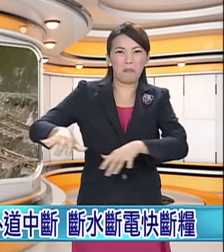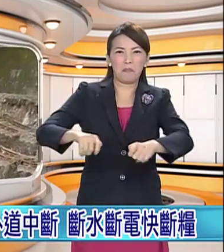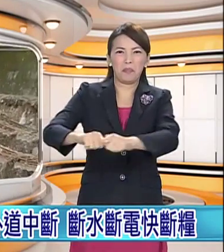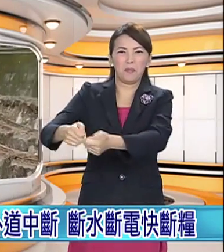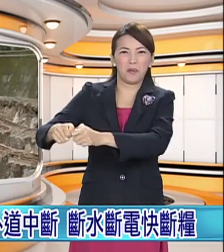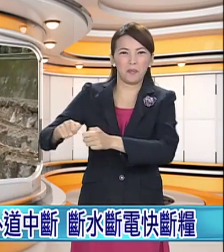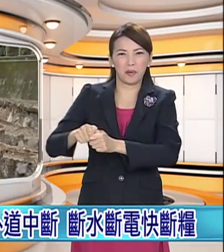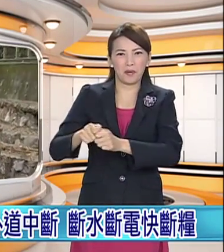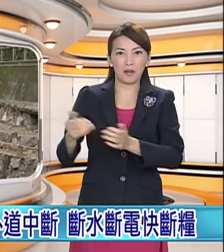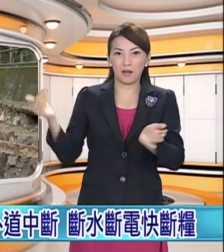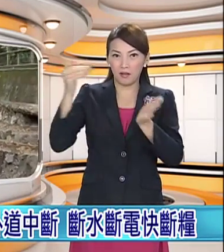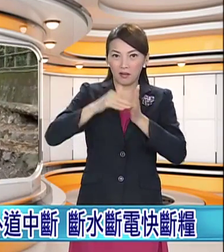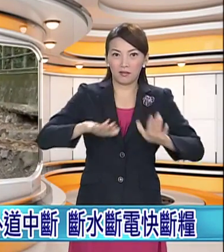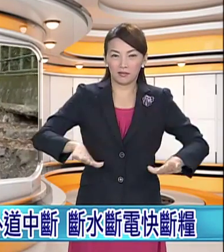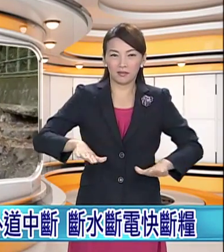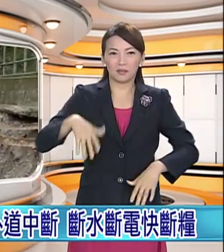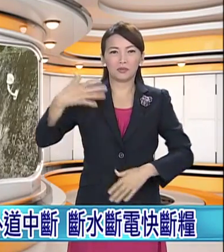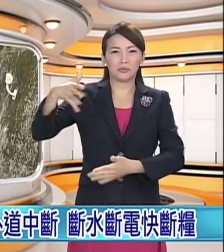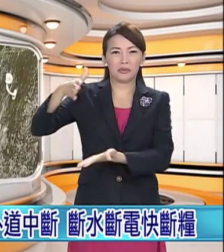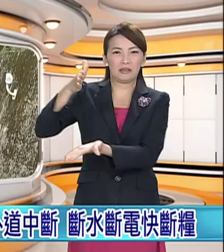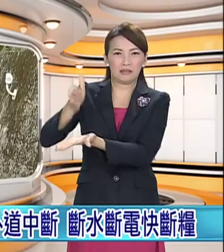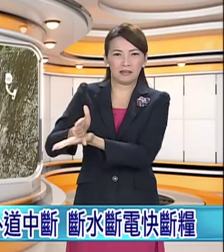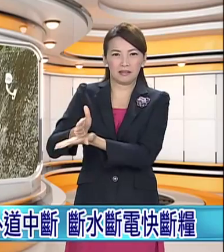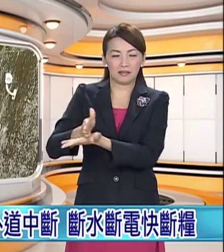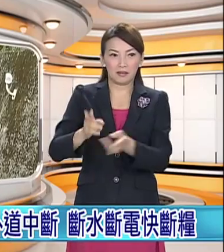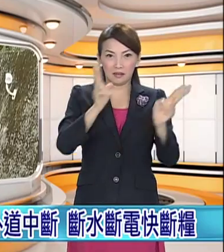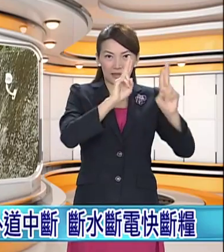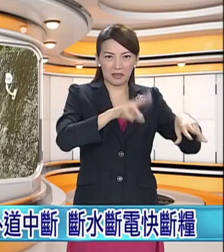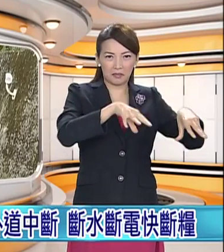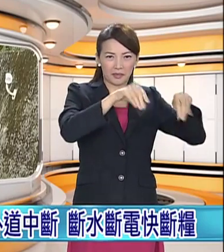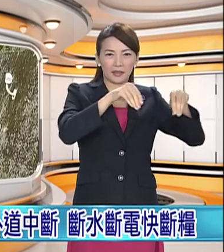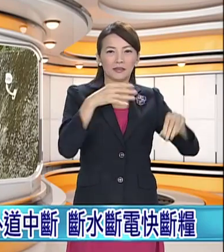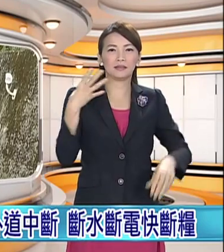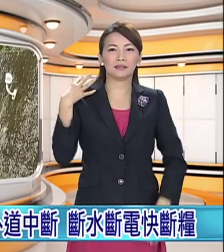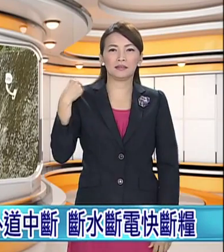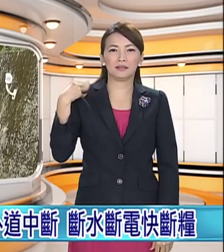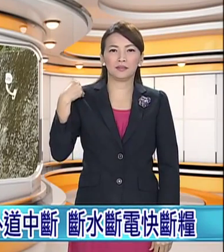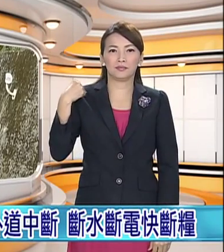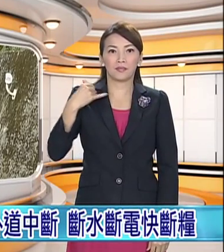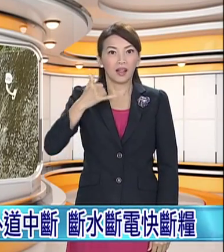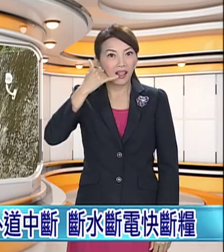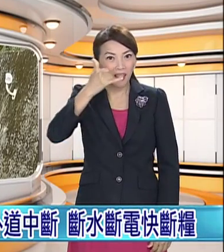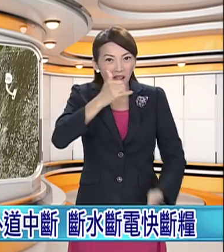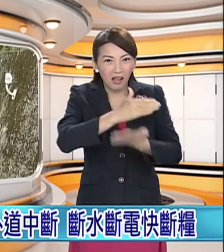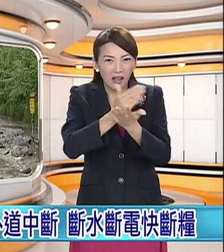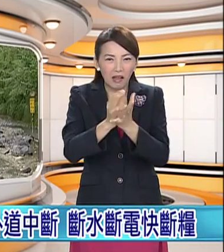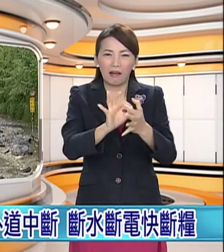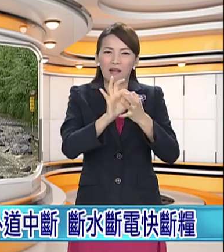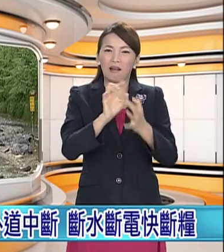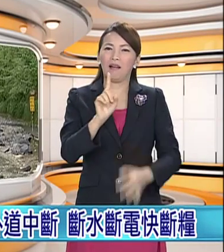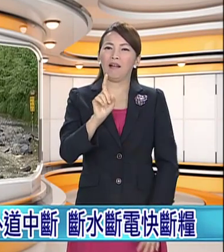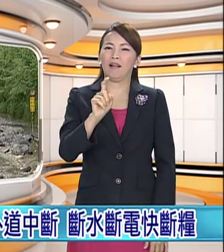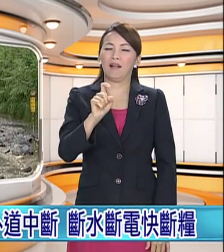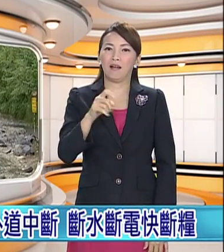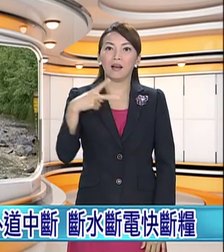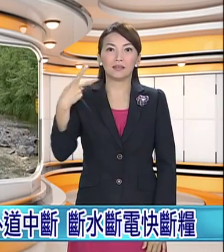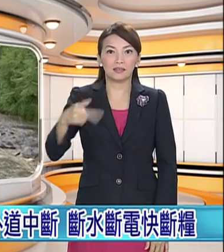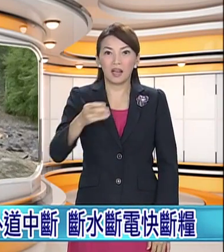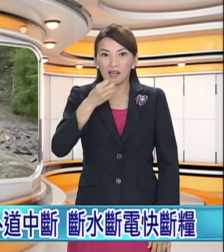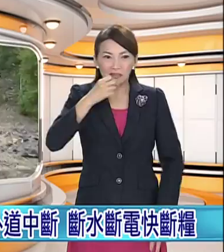给冲毁，目前还是断水断电，无法通讯，有不少人几乎都快